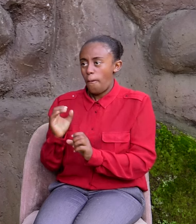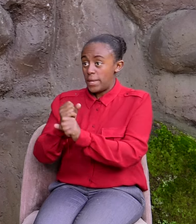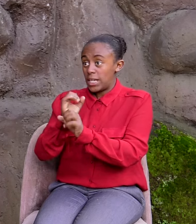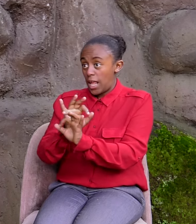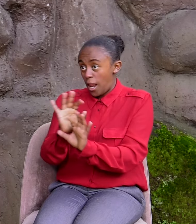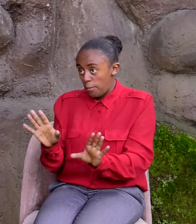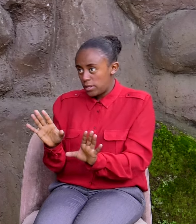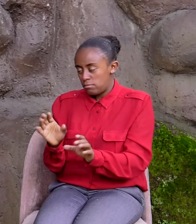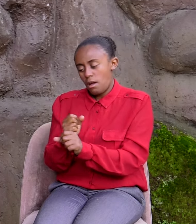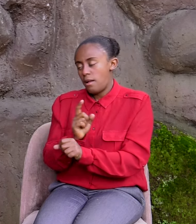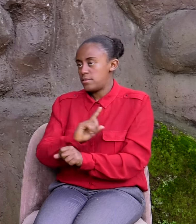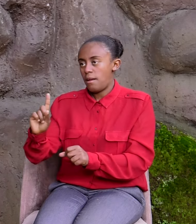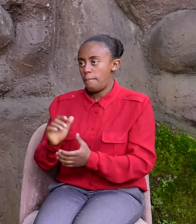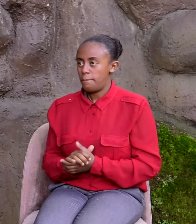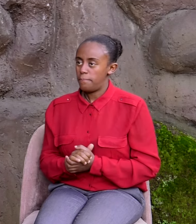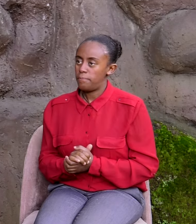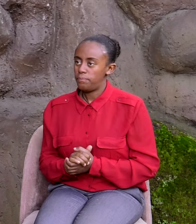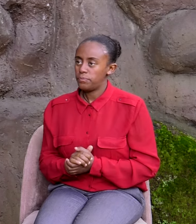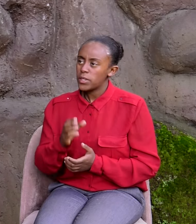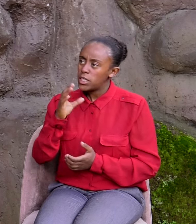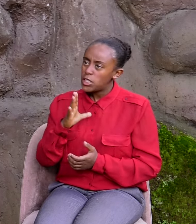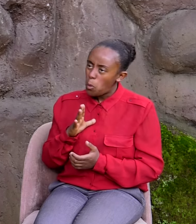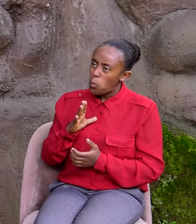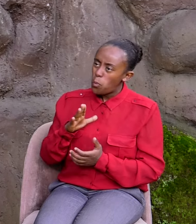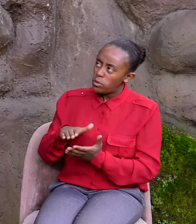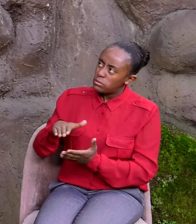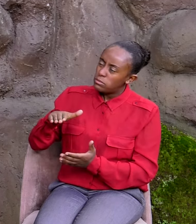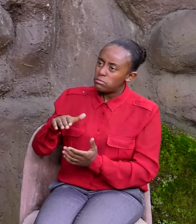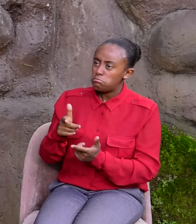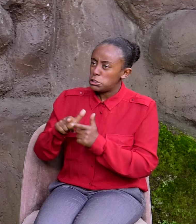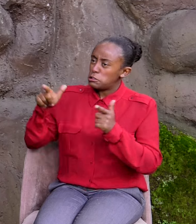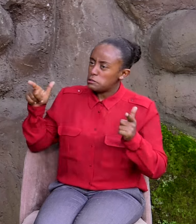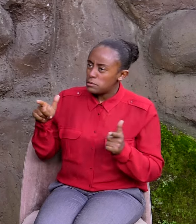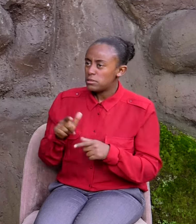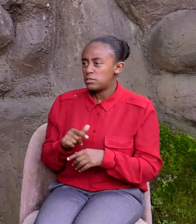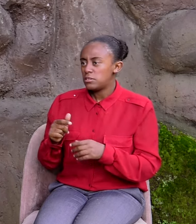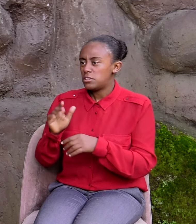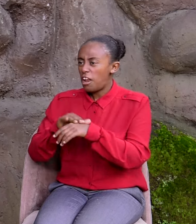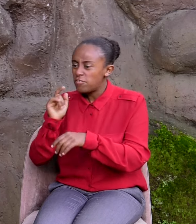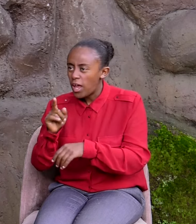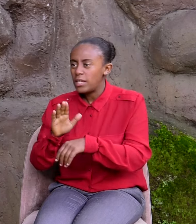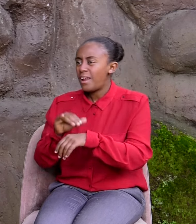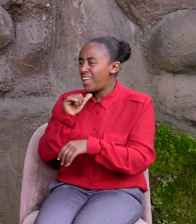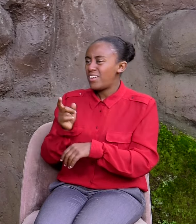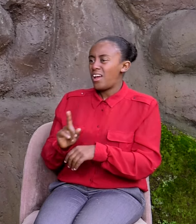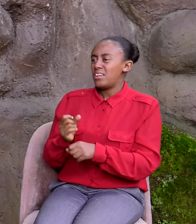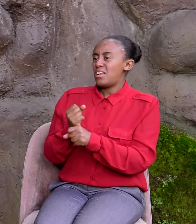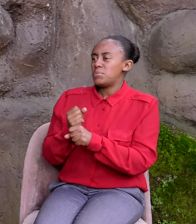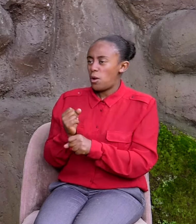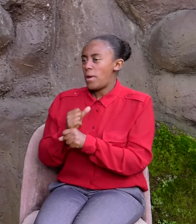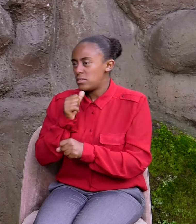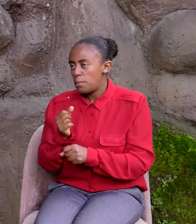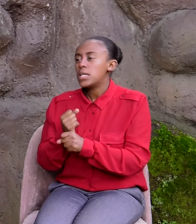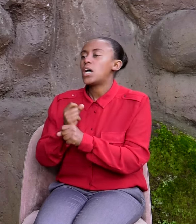መስራት የሌለብኝን ነገር ደግሞ አልሰራም። ሰው ትልቅ ስለሆነ ትንሽ ስለሆነ ስላስፈራራህ ስላላስፈራራህ አይደለም ስራህን የምትሰራውና የማትሰራው፣